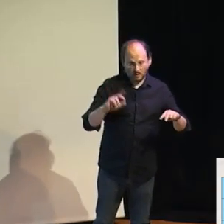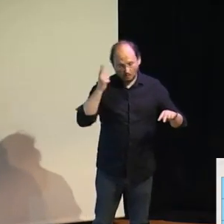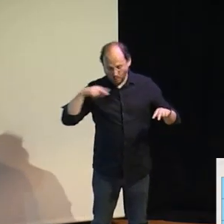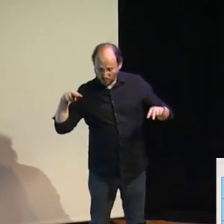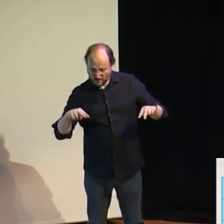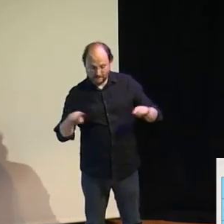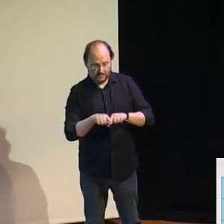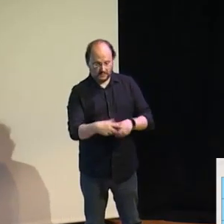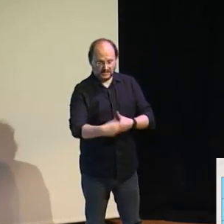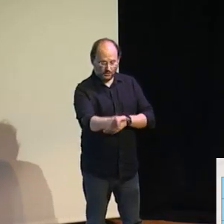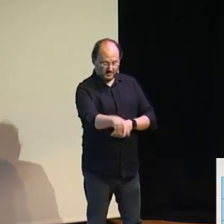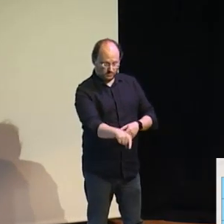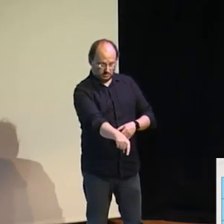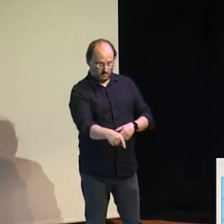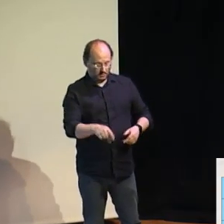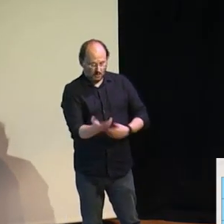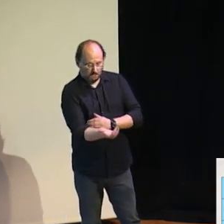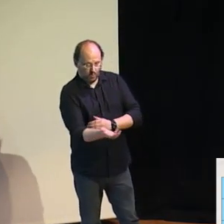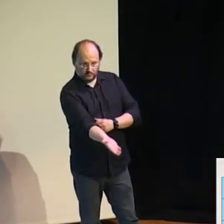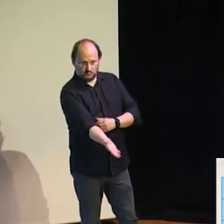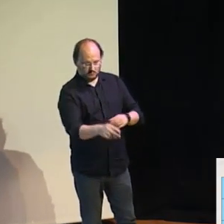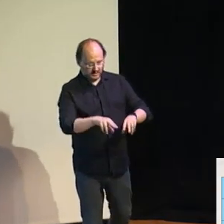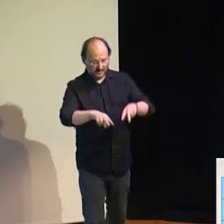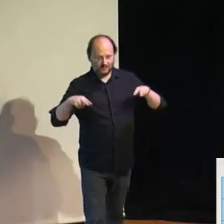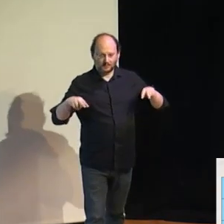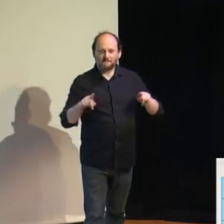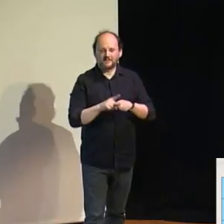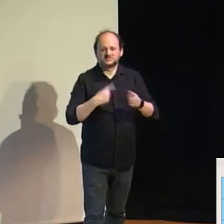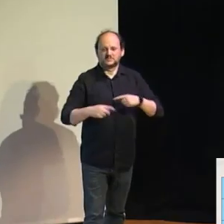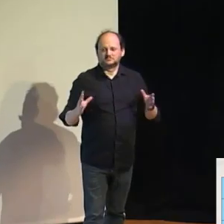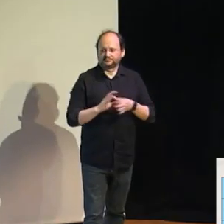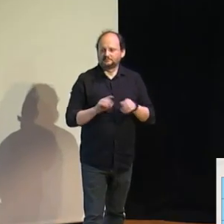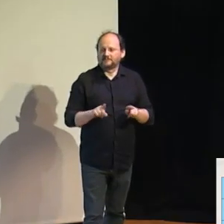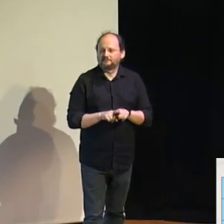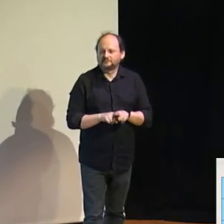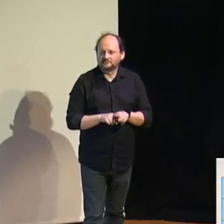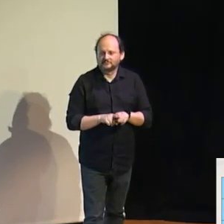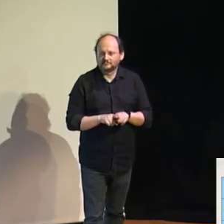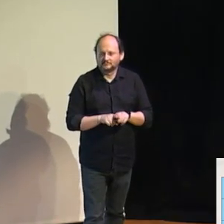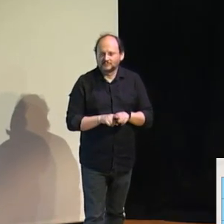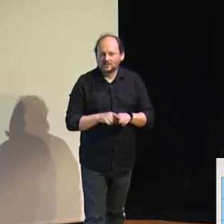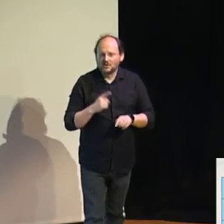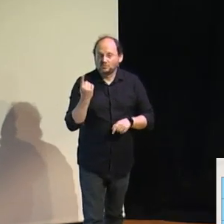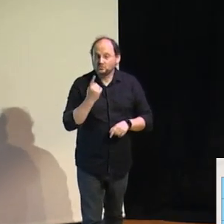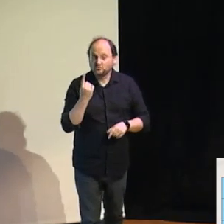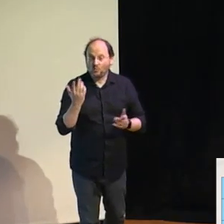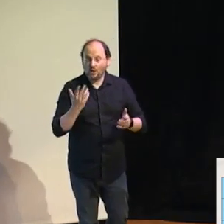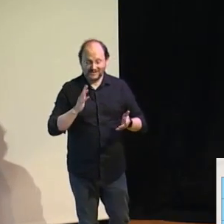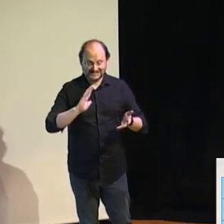mendiant. C'était la différence de point de vue. C'était la personne pauvre, finalement. Ça représentait le même concept